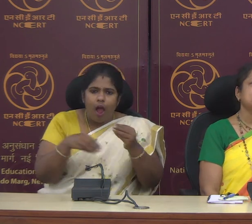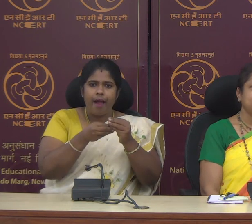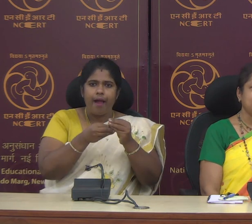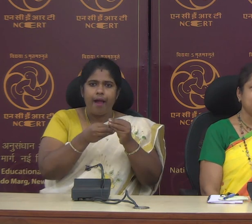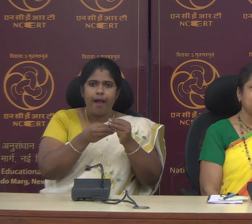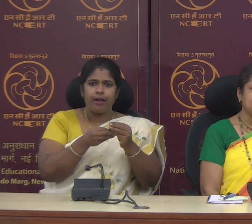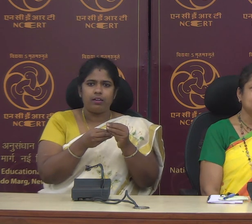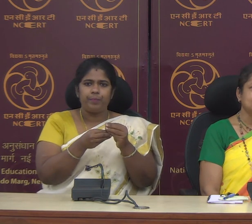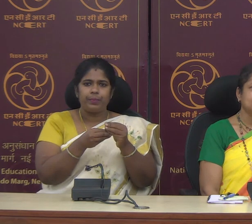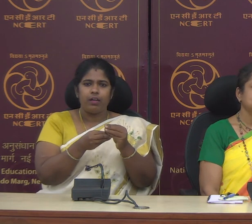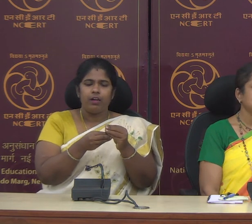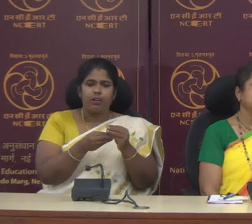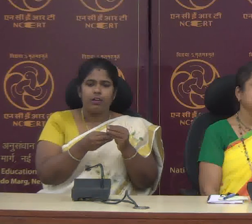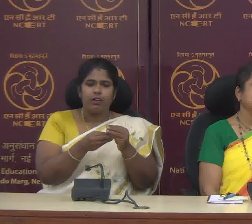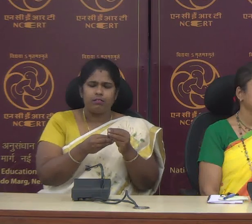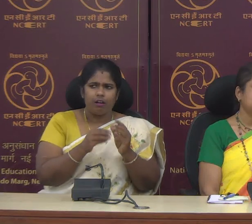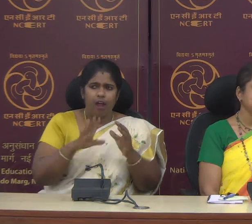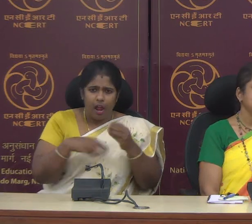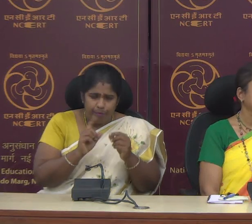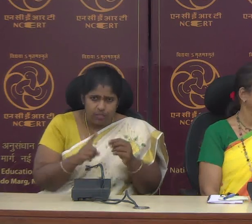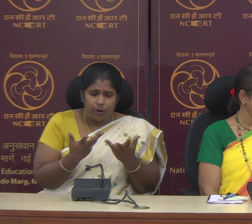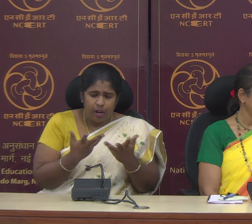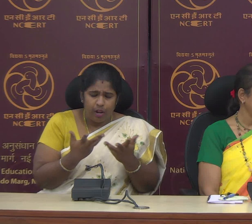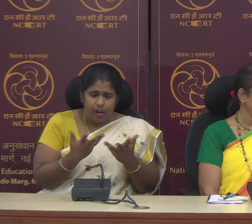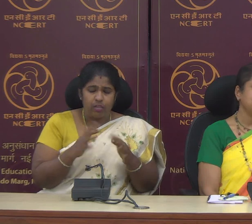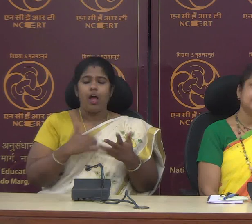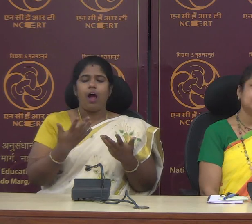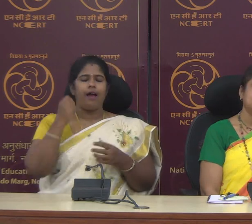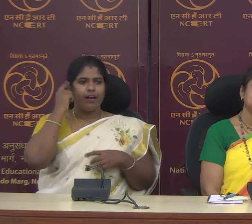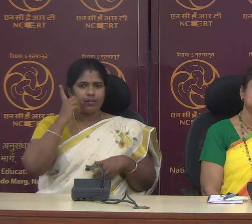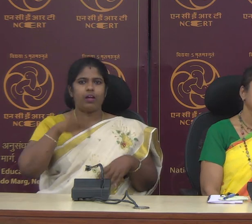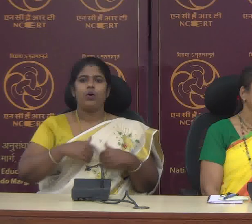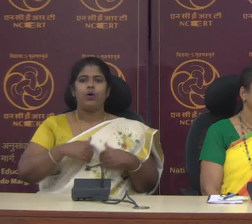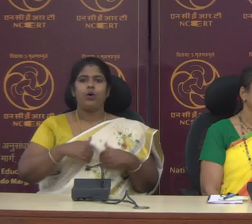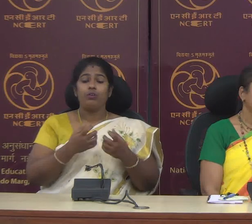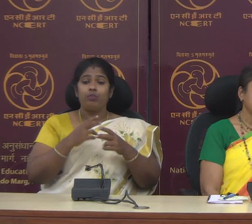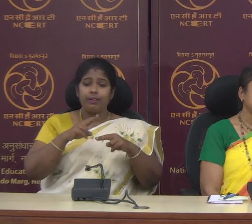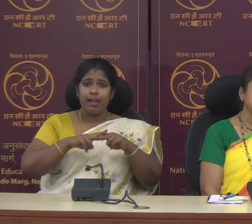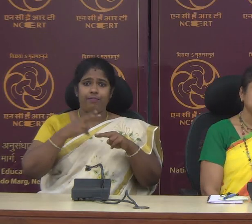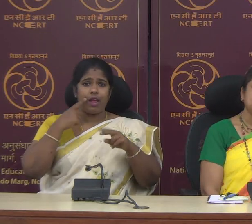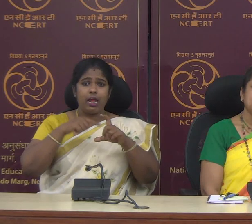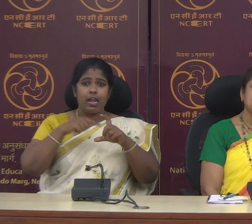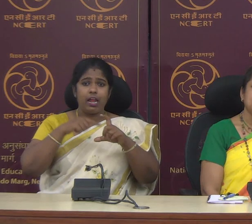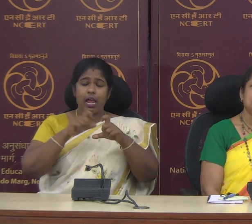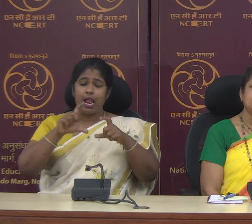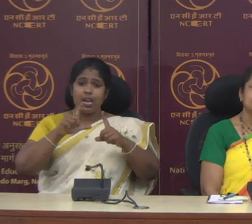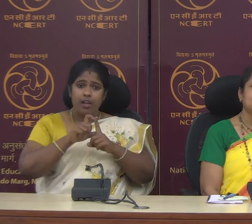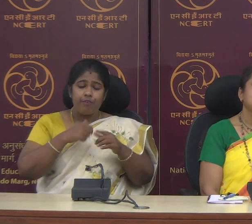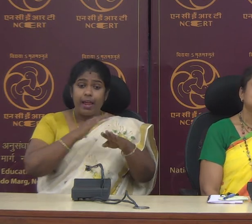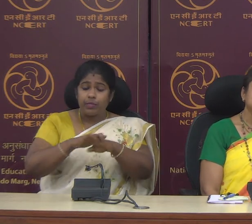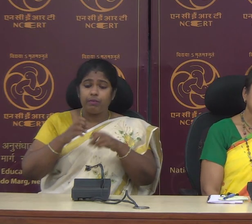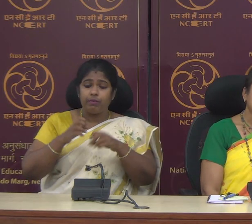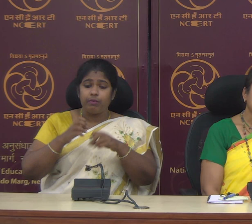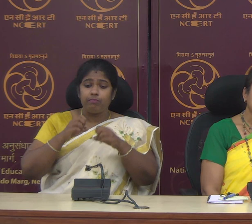भी चीज़ें हमें ऐड करने की ज़रूरत है, तो एक वो हमारी लर्निंग हो जाएगी फील्ड एक्सपीरियंसेस से। तो पहला डायमेंशन तो ये है रिसर्च